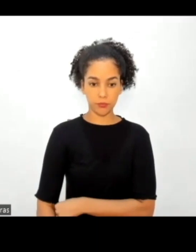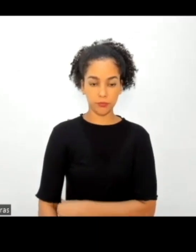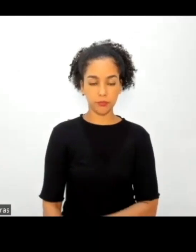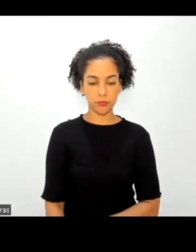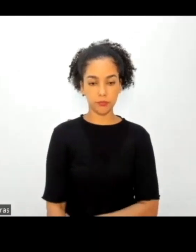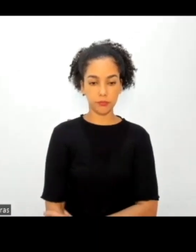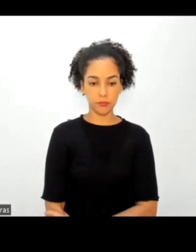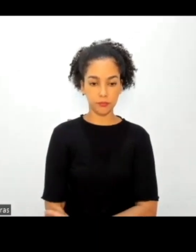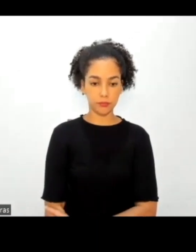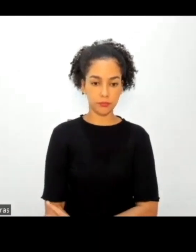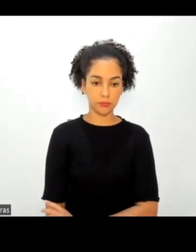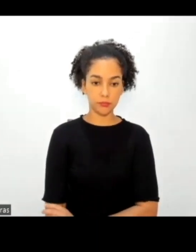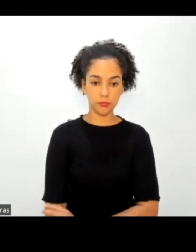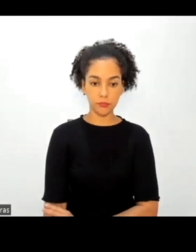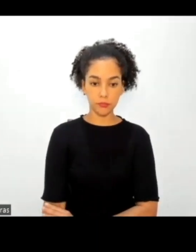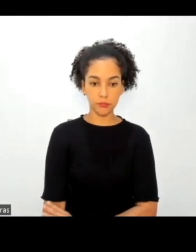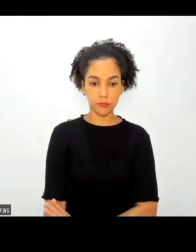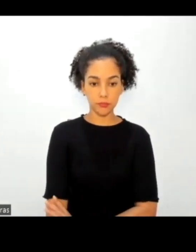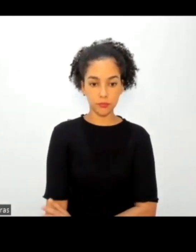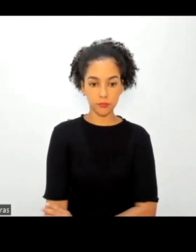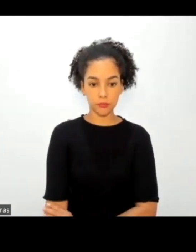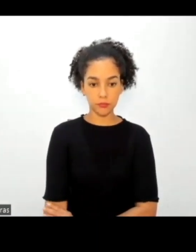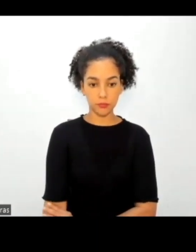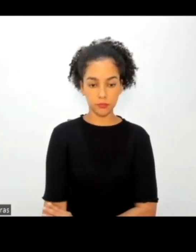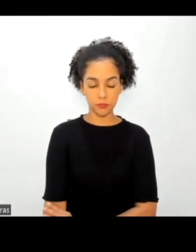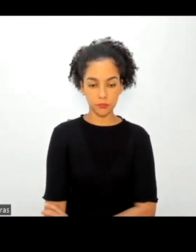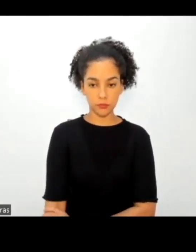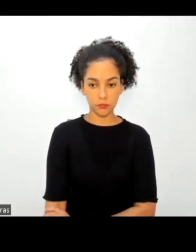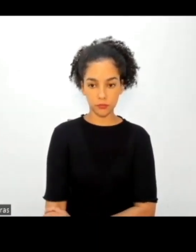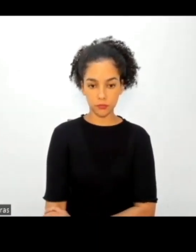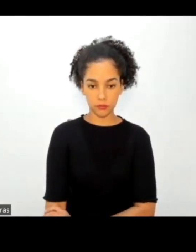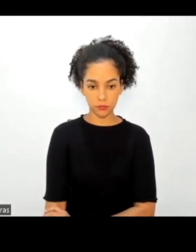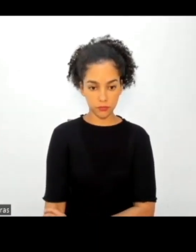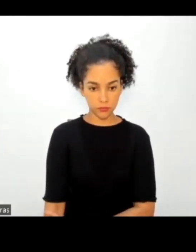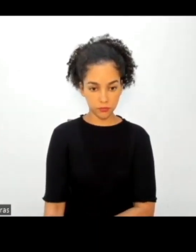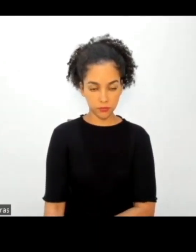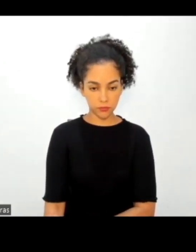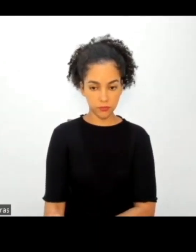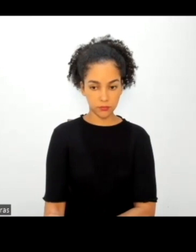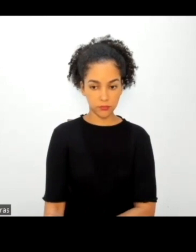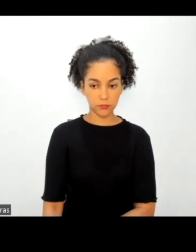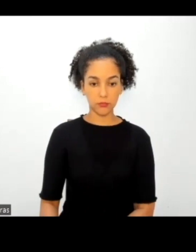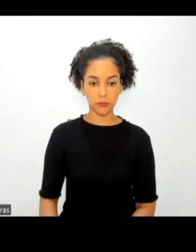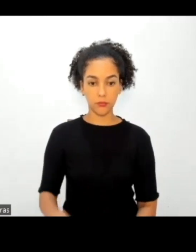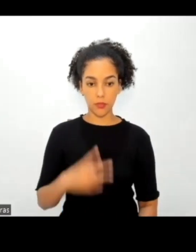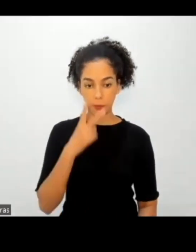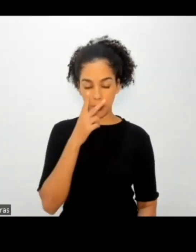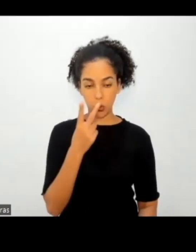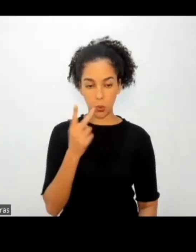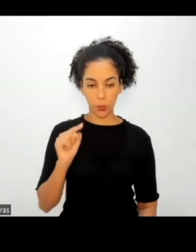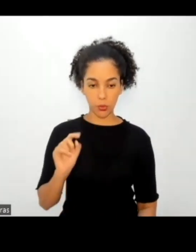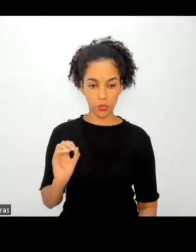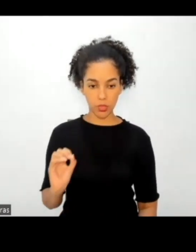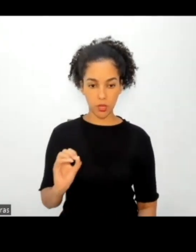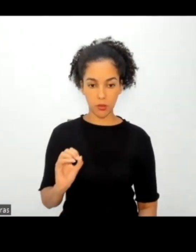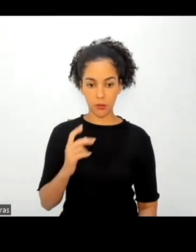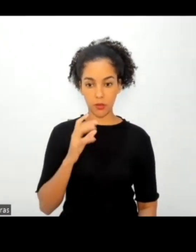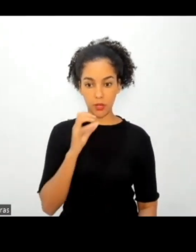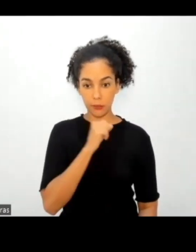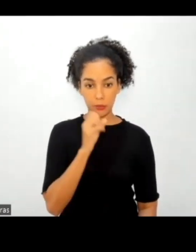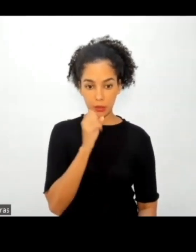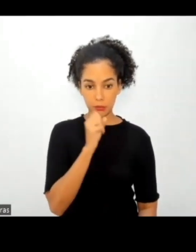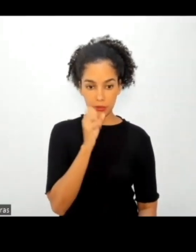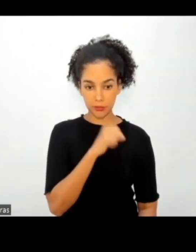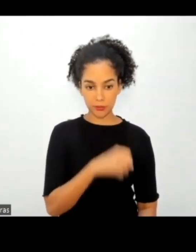gente vai. Vai modo, a gente vai no modo 2.0, 1.5 do WhatsApp, né? Só vai falando, falando,